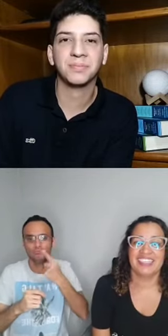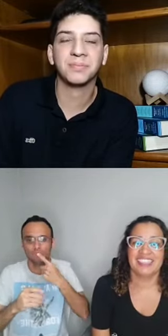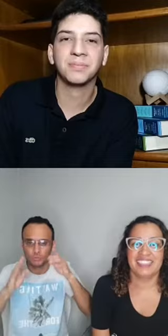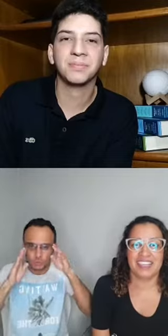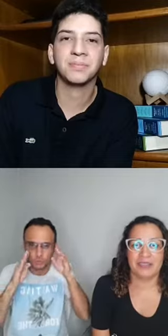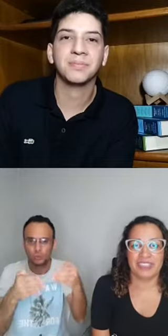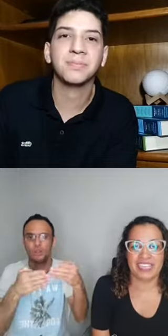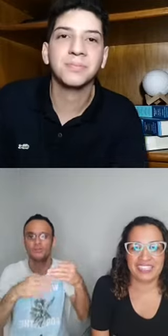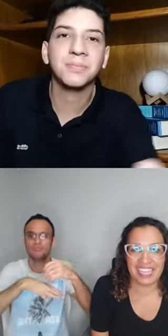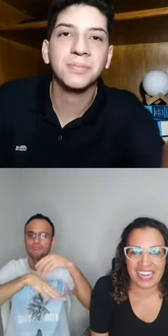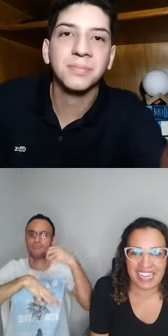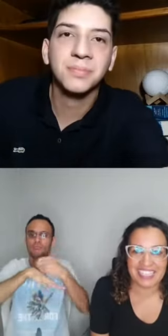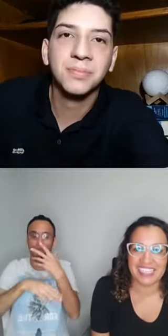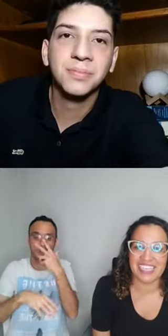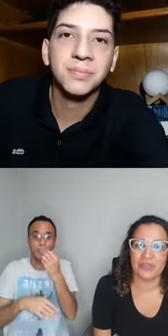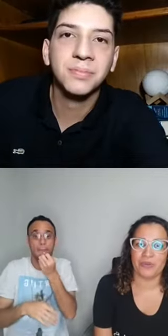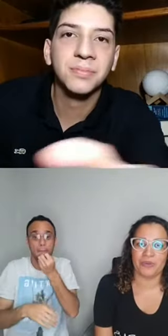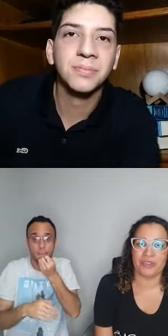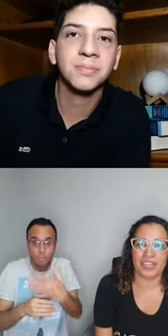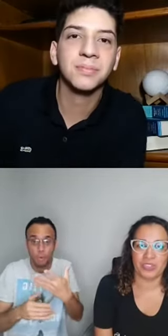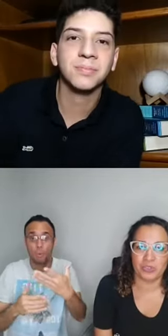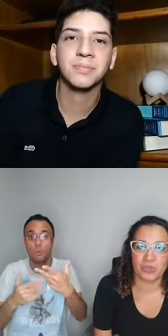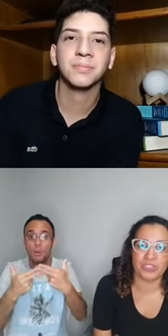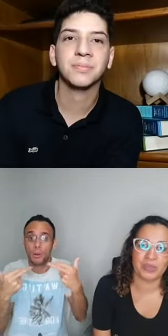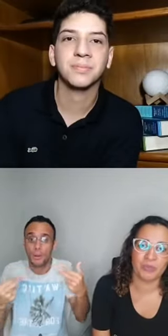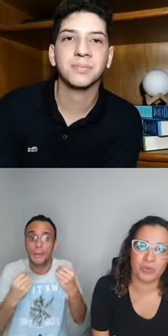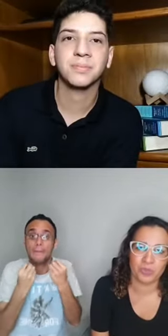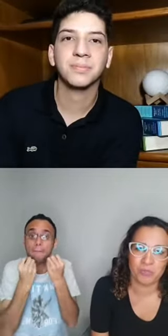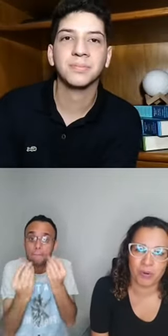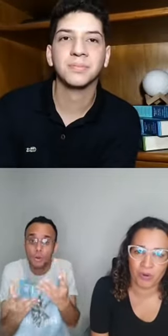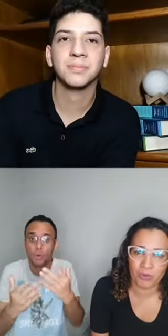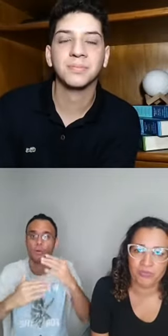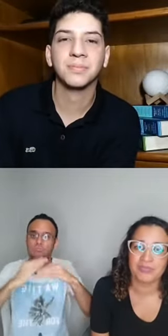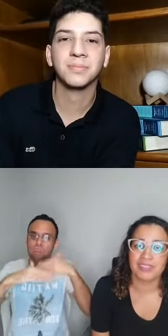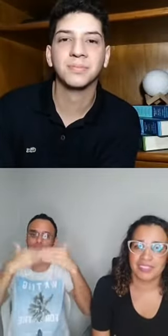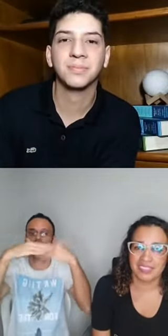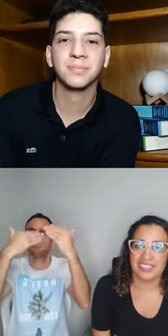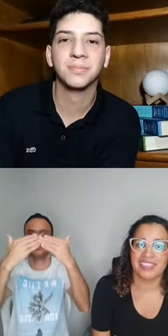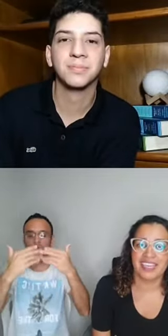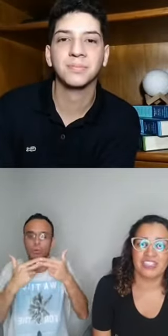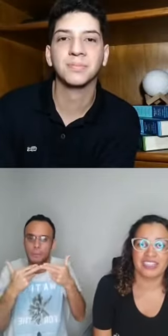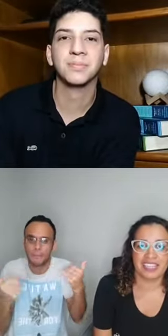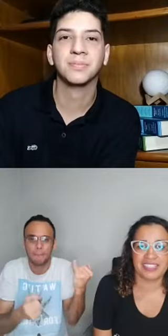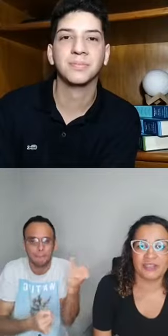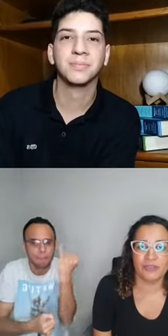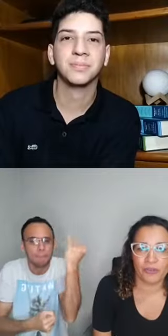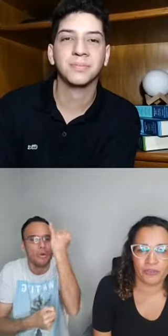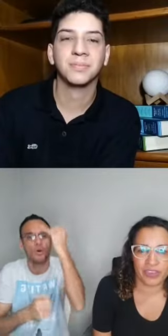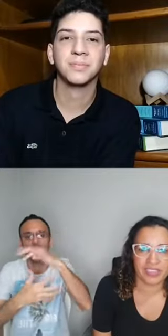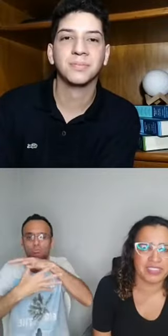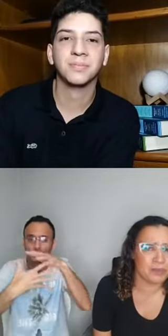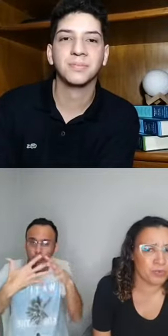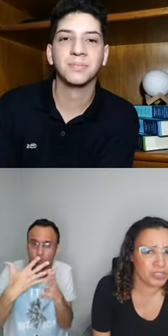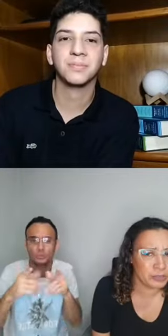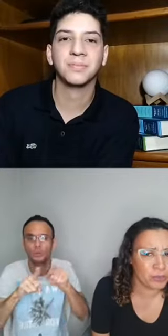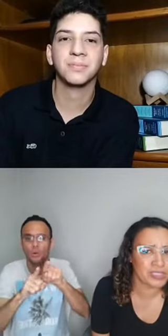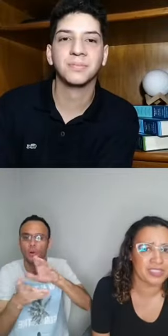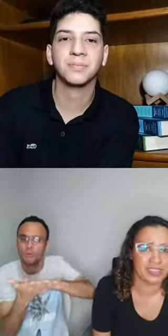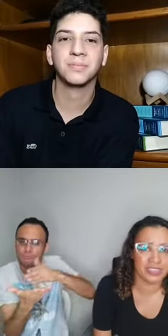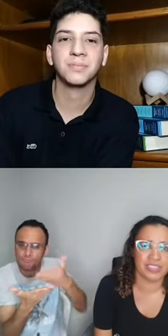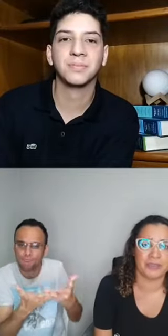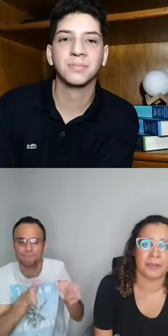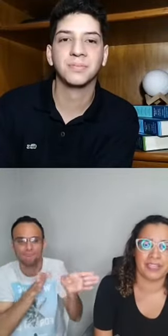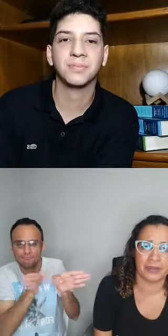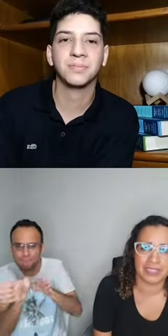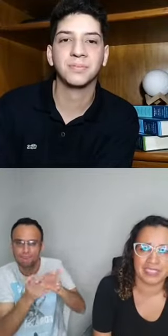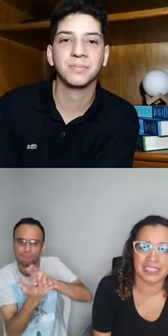né, de ter interesse aí com a comunidade surda, isso é muito bom, né, de estar desenvolvendo, isso é muito